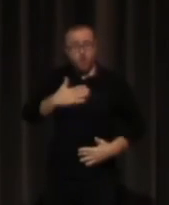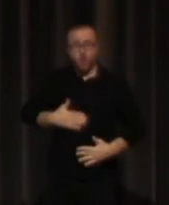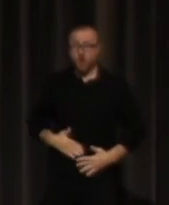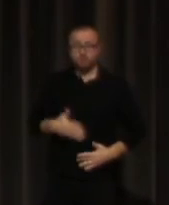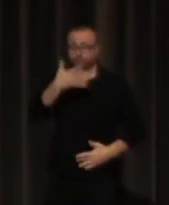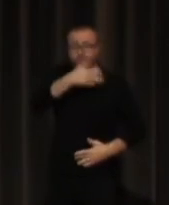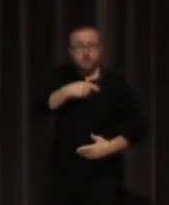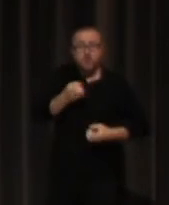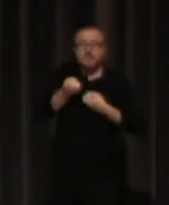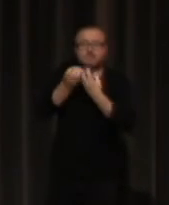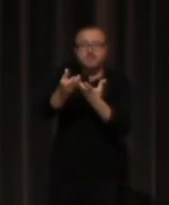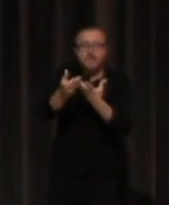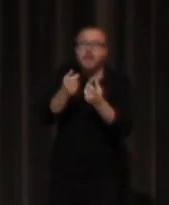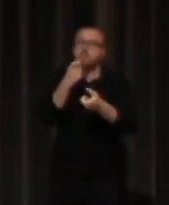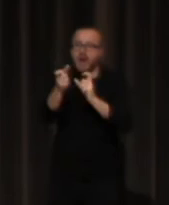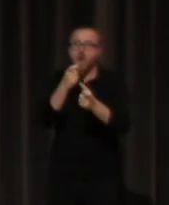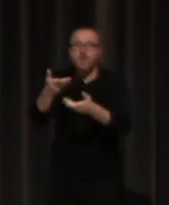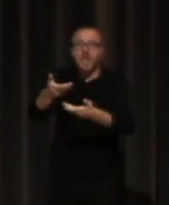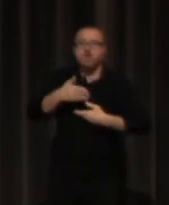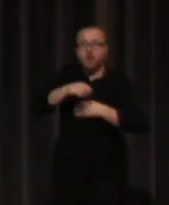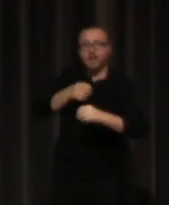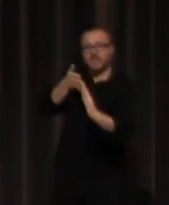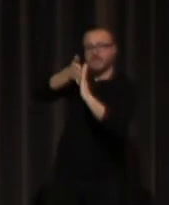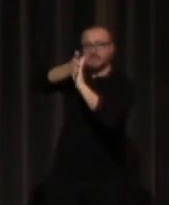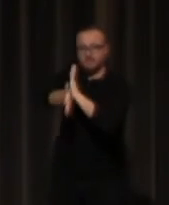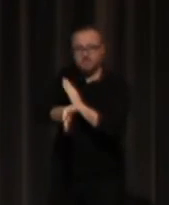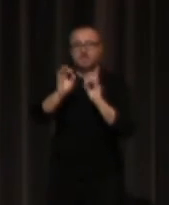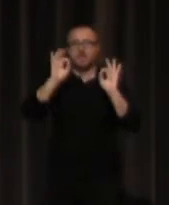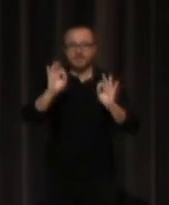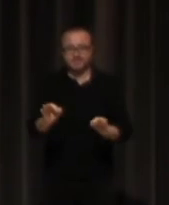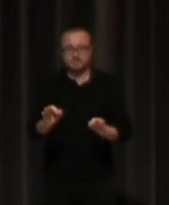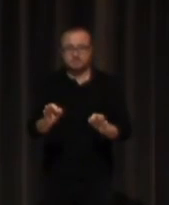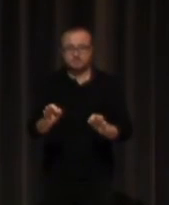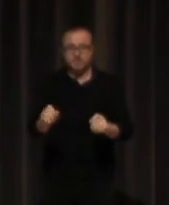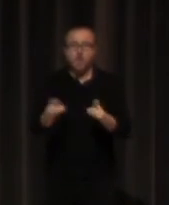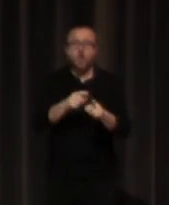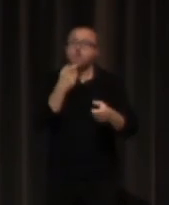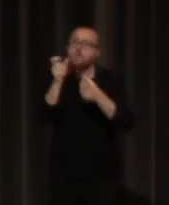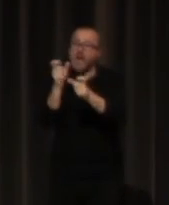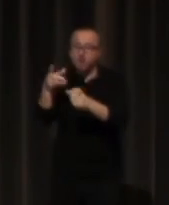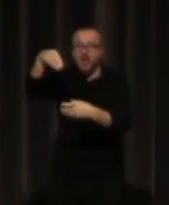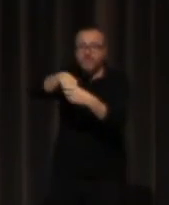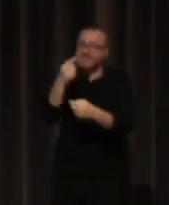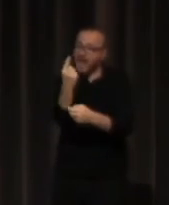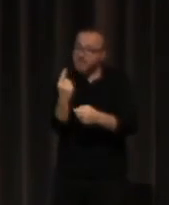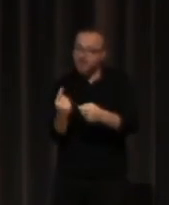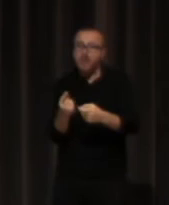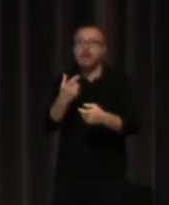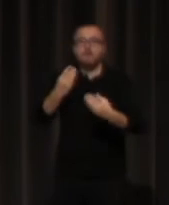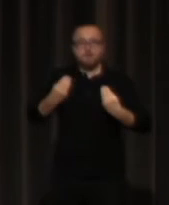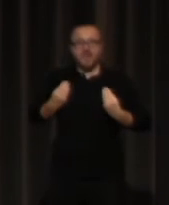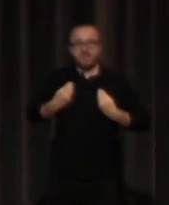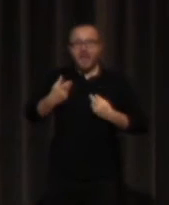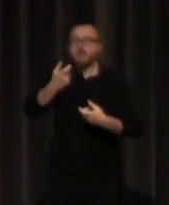de nosaltres. Les paraules, en certa manera, viuen les seves vides, si es pot dir així, són